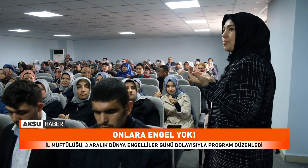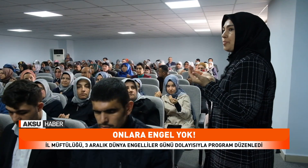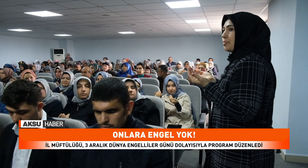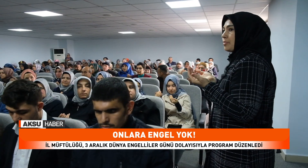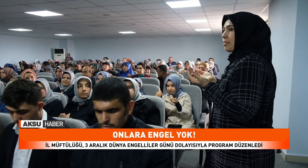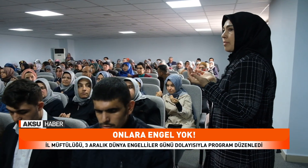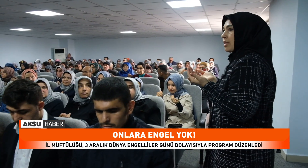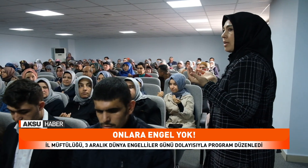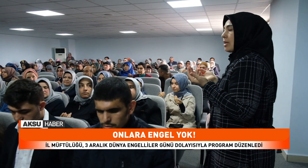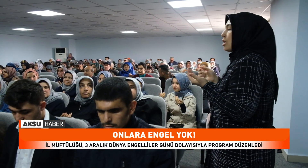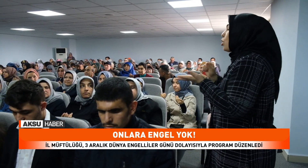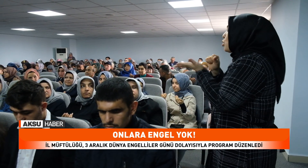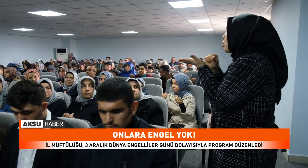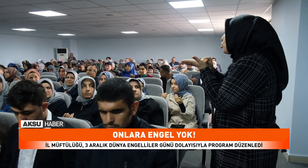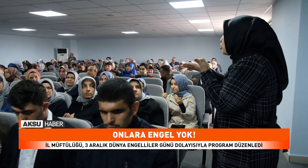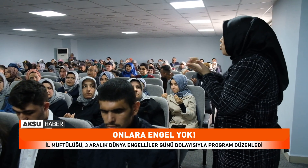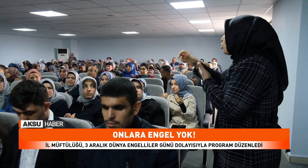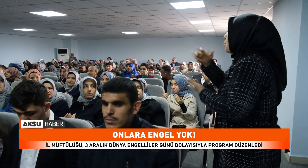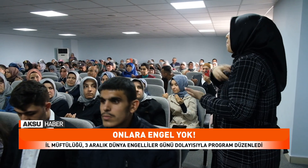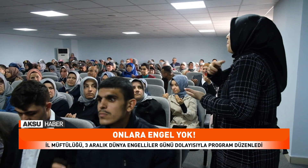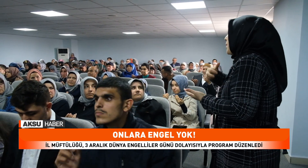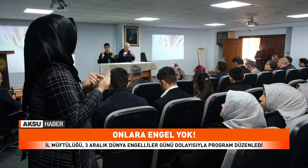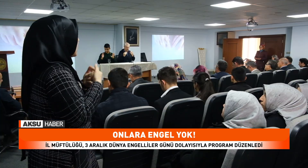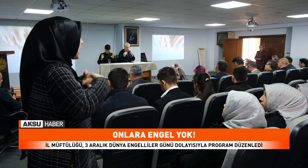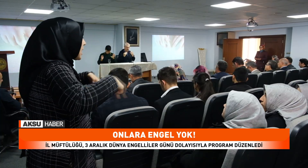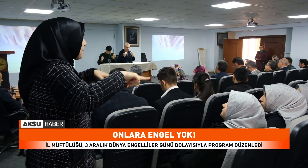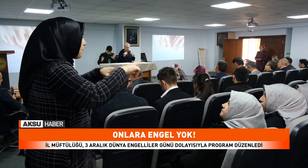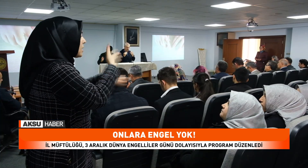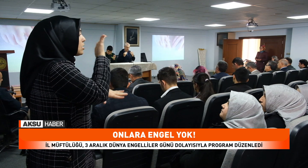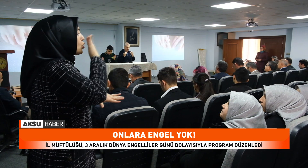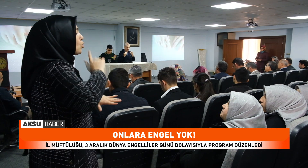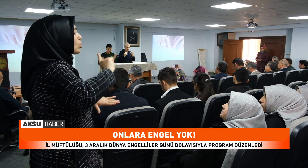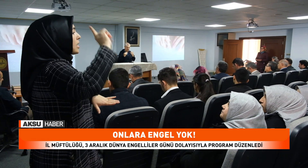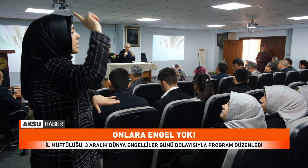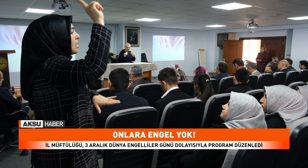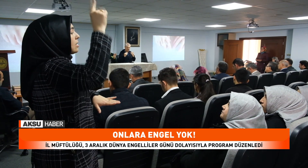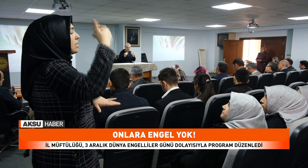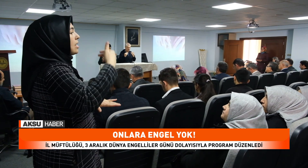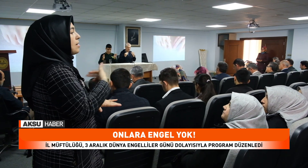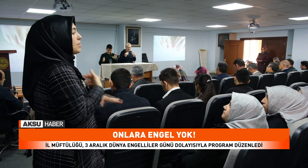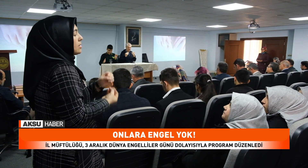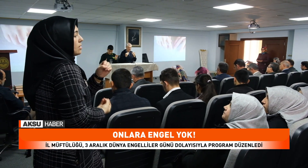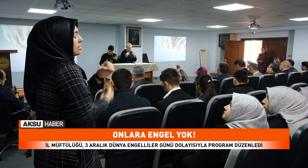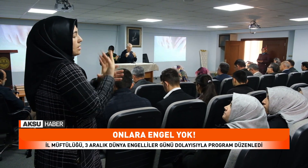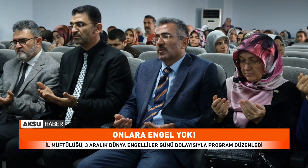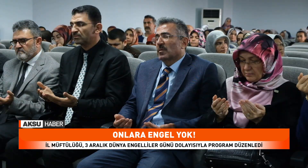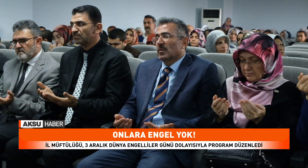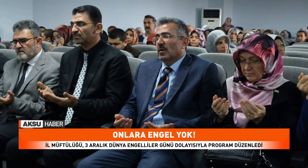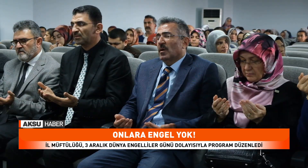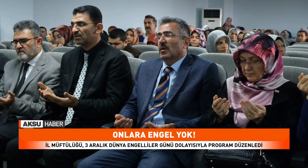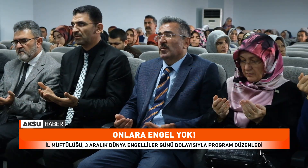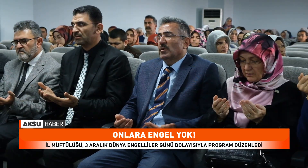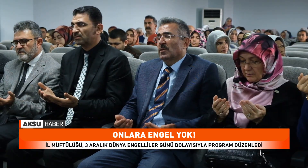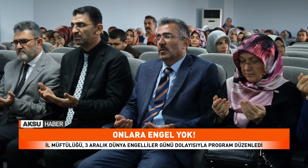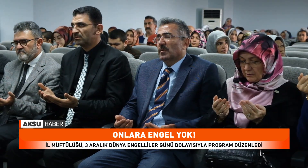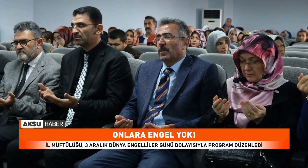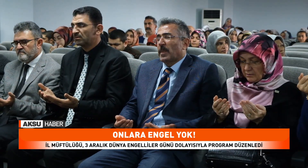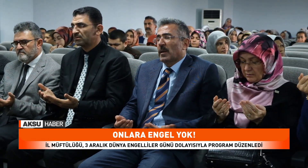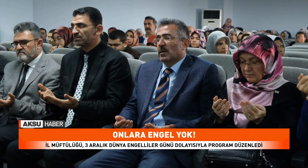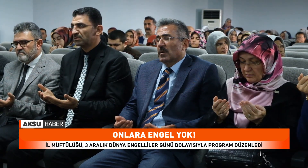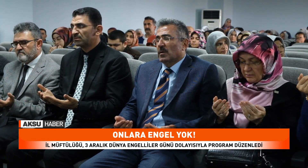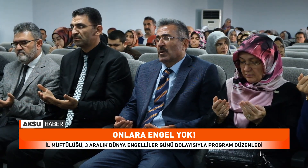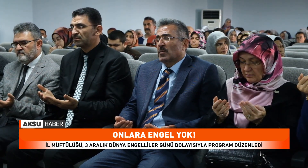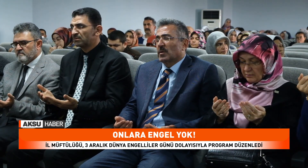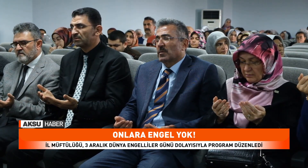Daha sonra İl Müftüsü Mustafa Tekin yaptığı açılış konuşmasında engellilerin dinimizde çok önemli bir yerinin olduğunu belirtti. Kur'an ve ekrimna